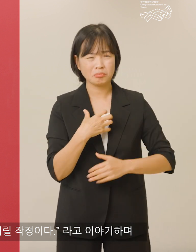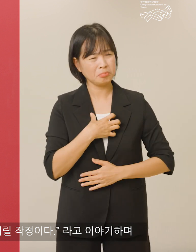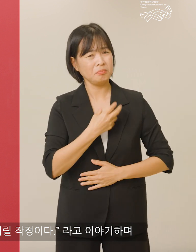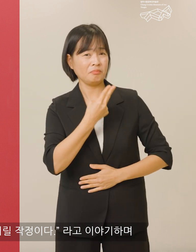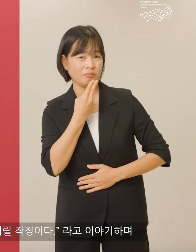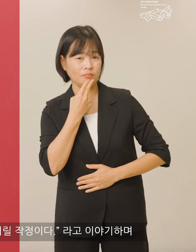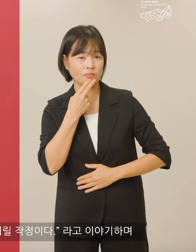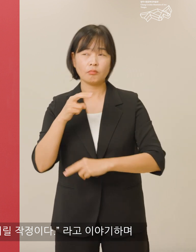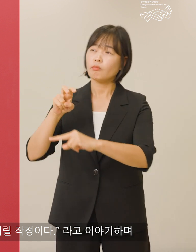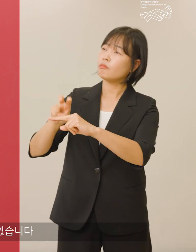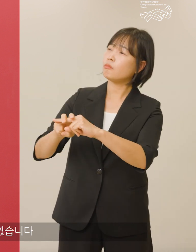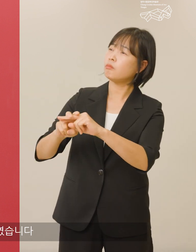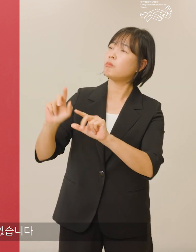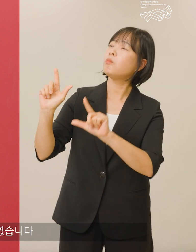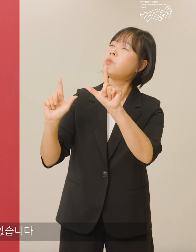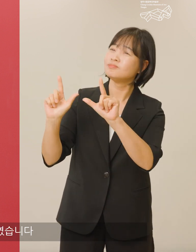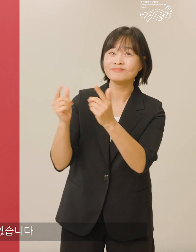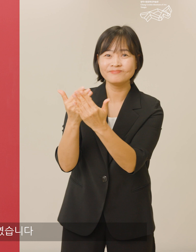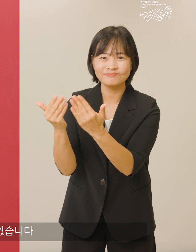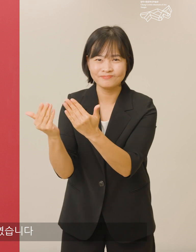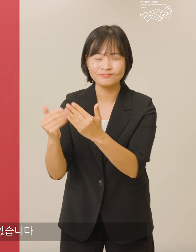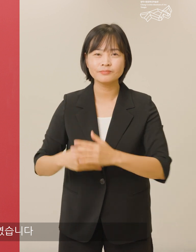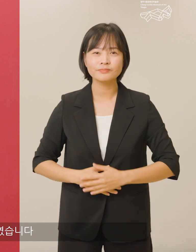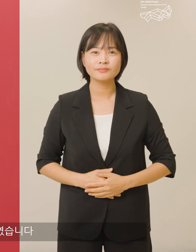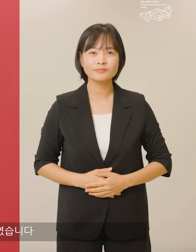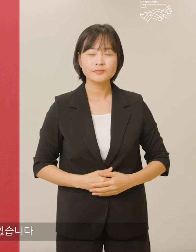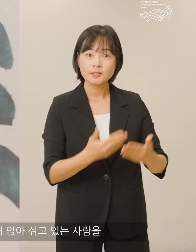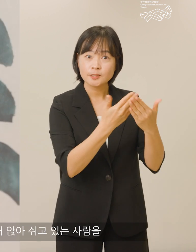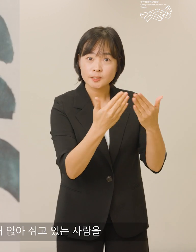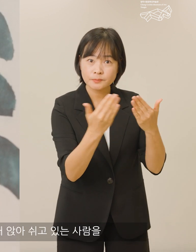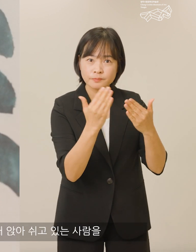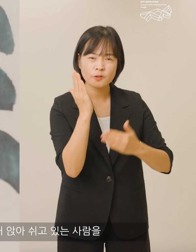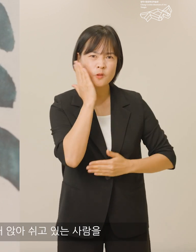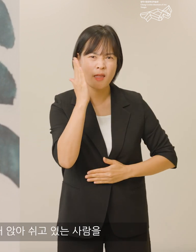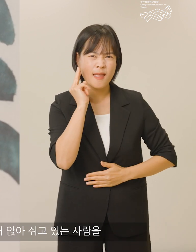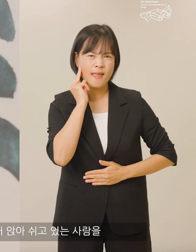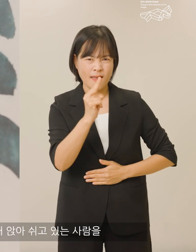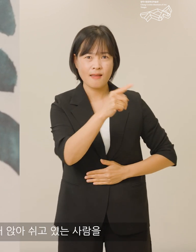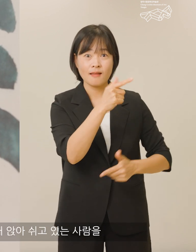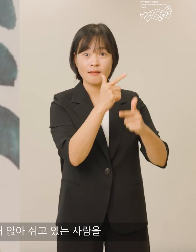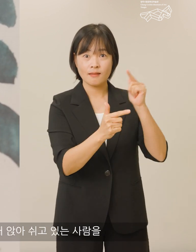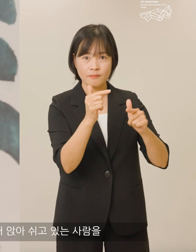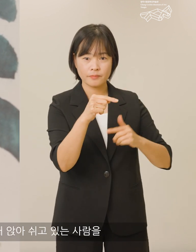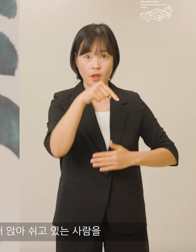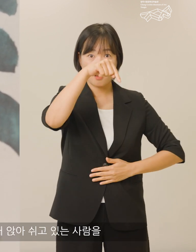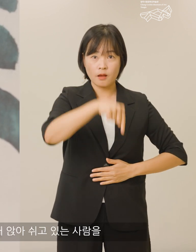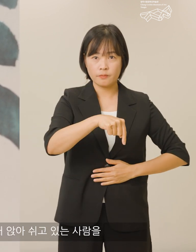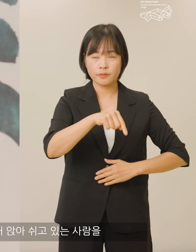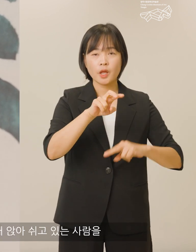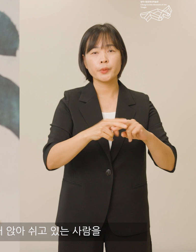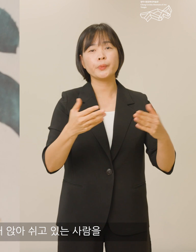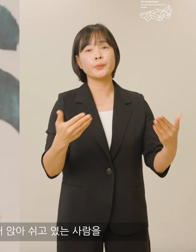작정이다 라고 얘기하며 죽음에 대해 초연한 자세를 보였습니다. 작품에는 짙은 초록색의 나무